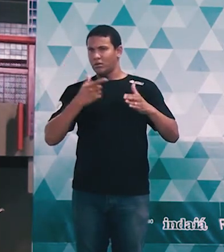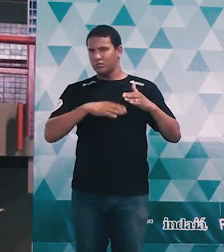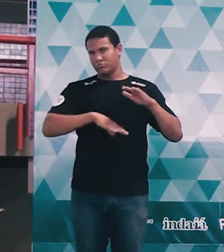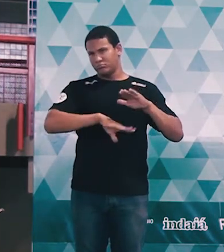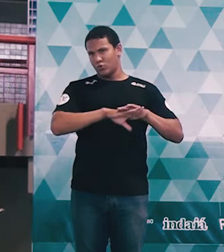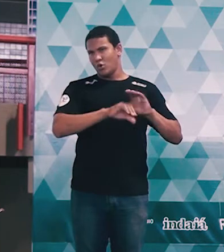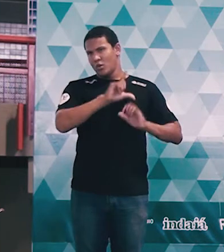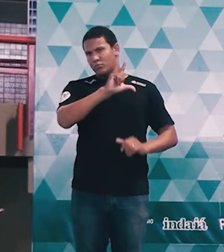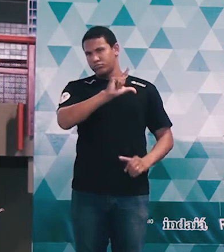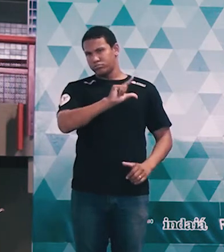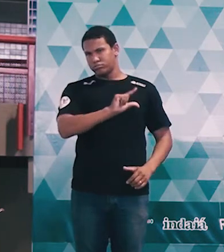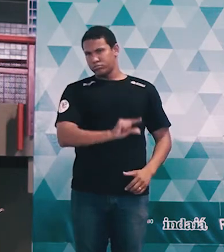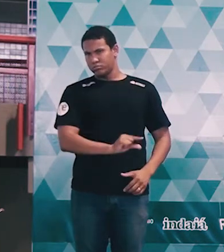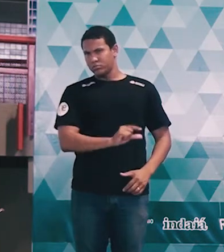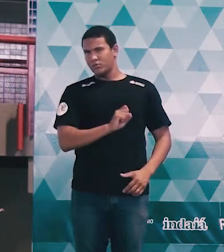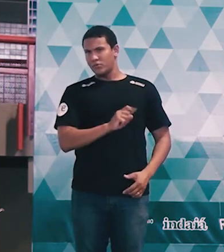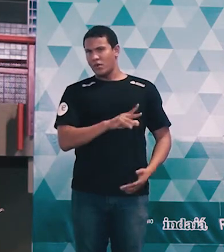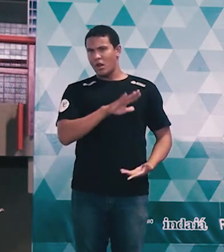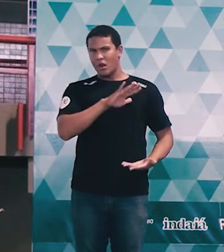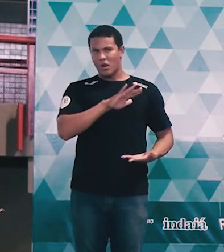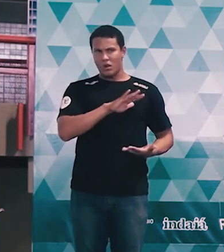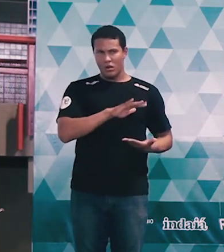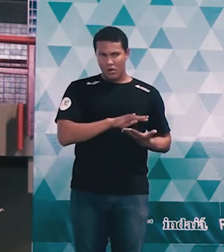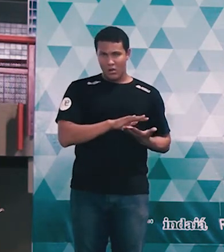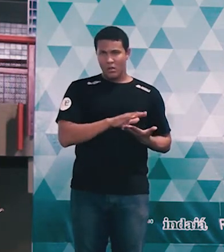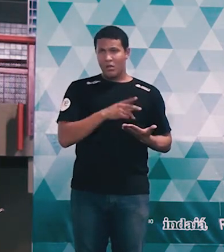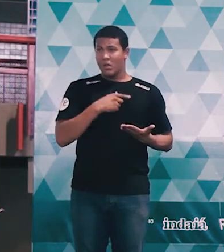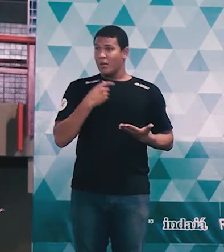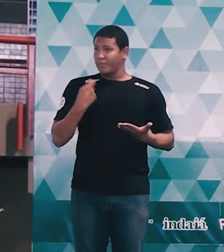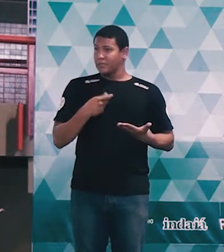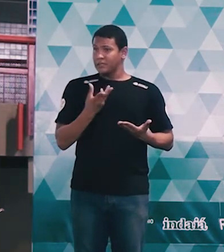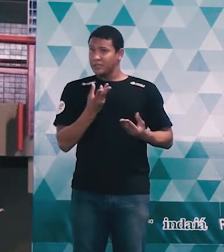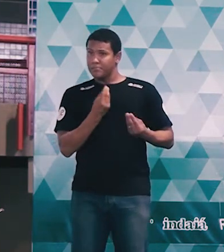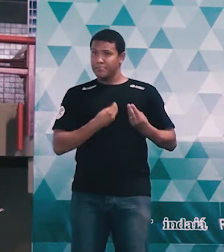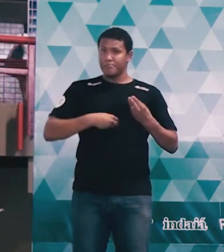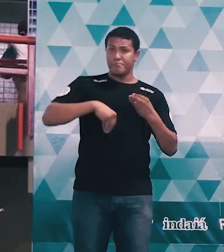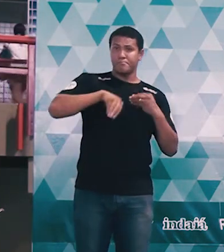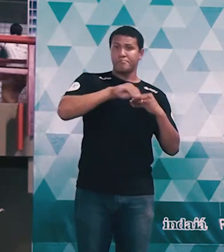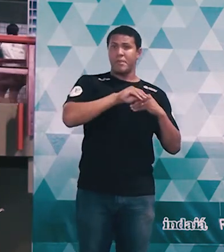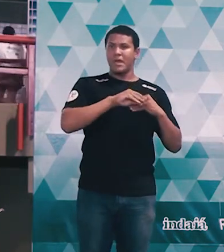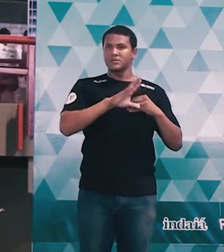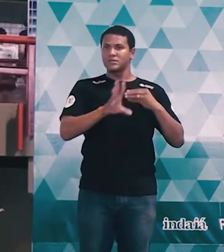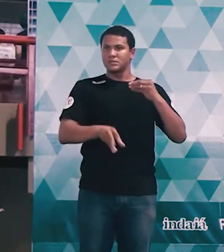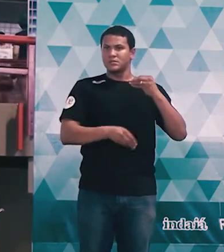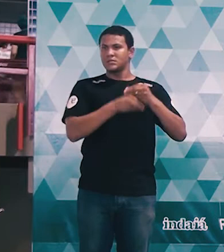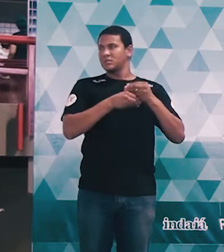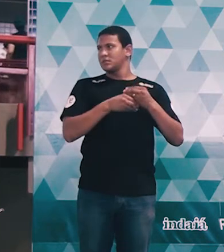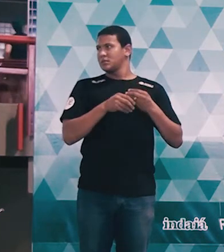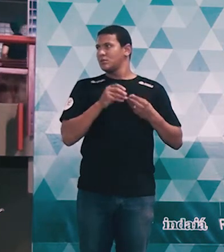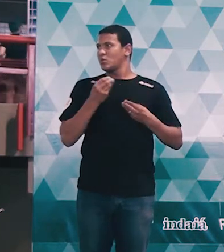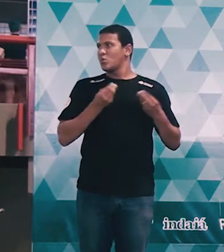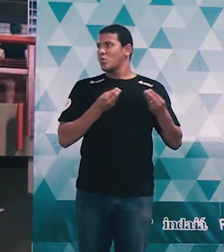estoque e eu preciso completar essa quantidade. Eu vou completar com quantas aqui?